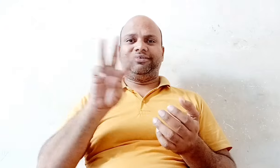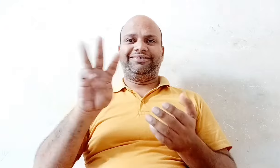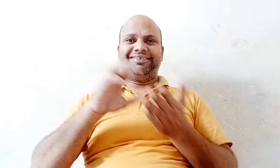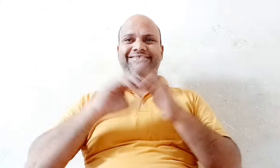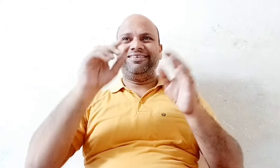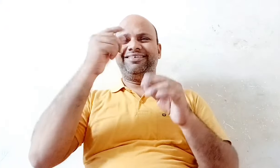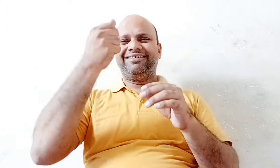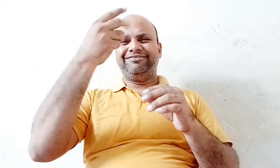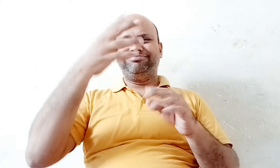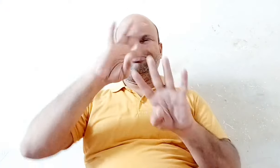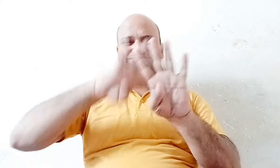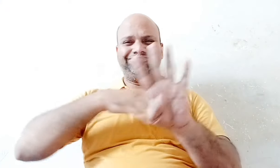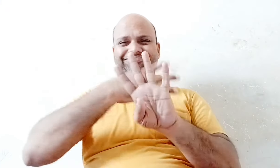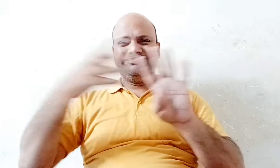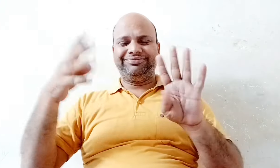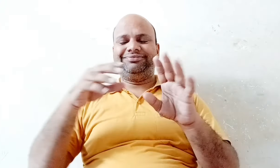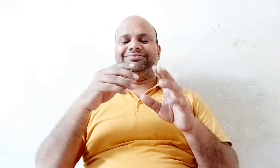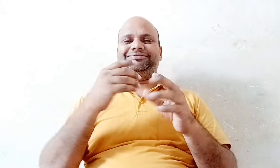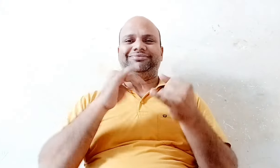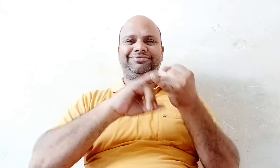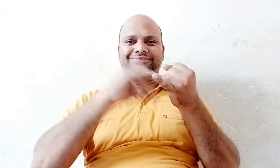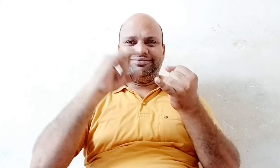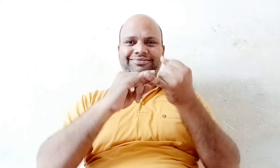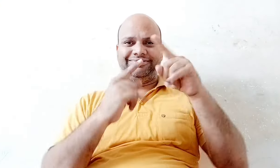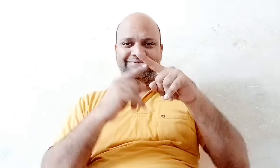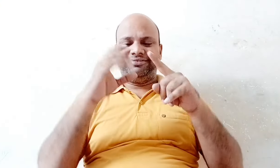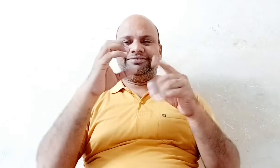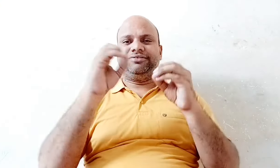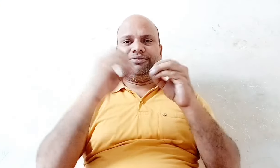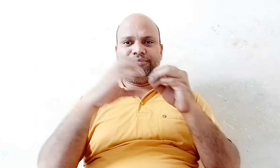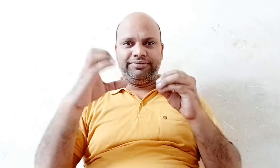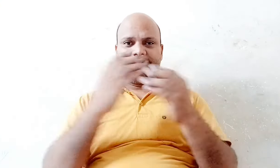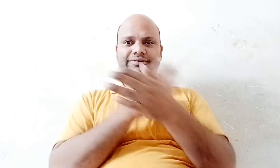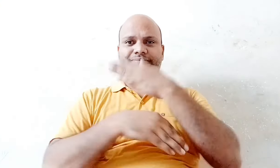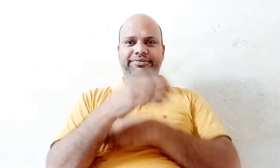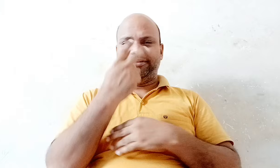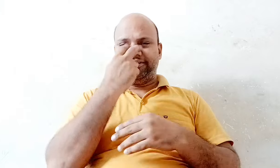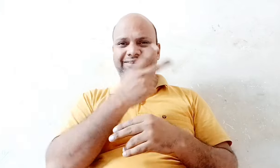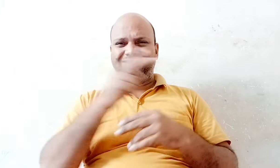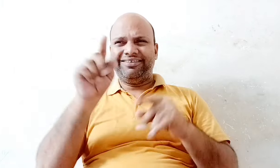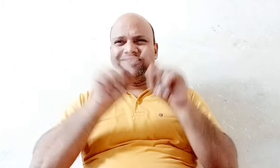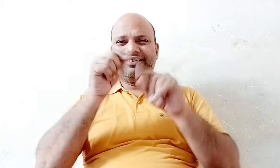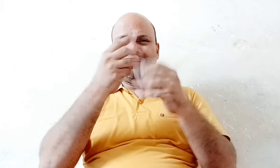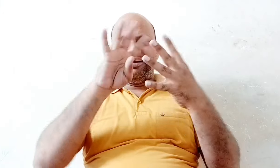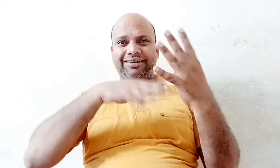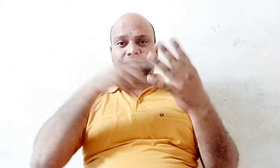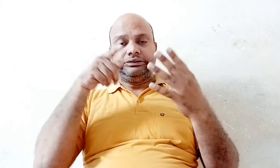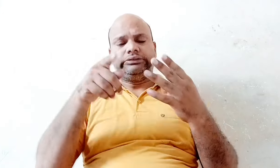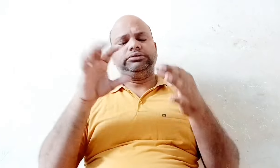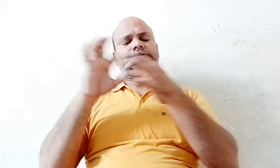MBCNC, SC, ST, SA, Sreni, Divyangata ki stiti va gra raja ka vivarana daja karak sulka